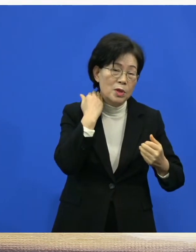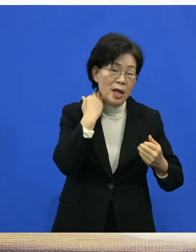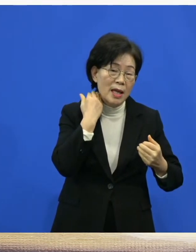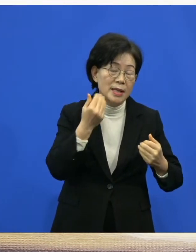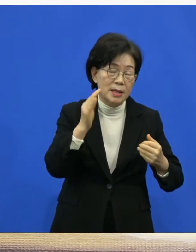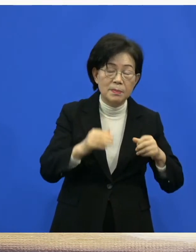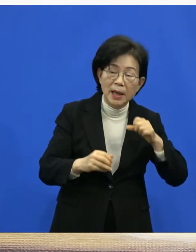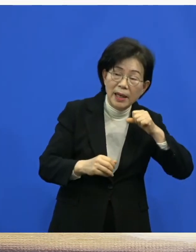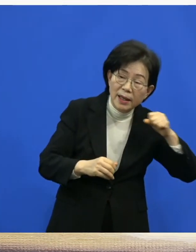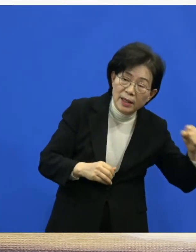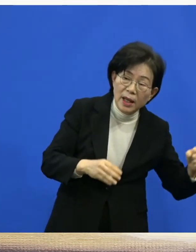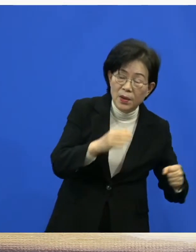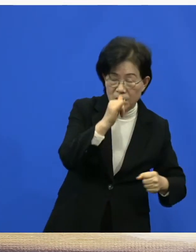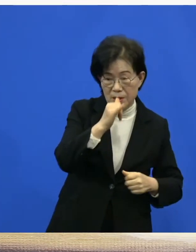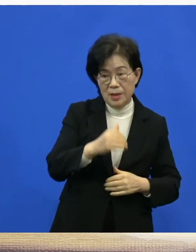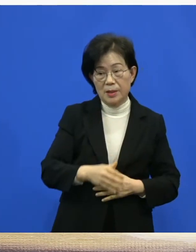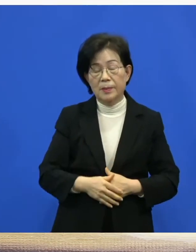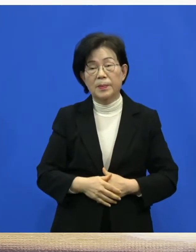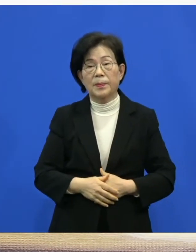끌려다니는.